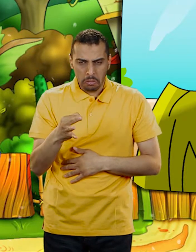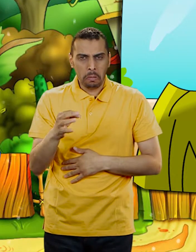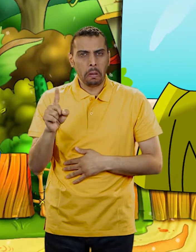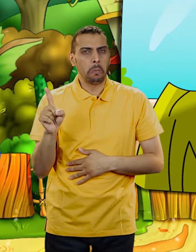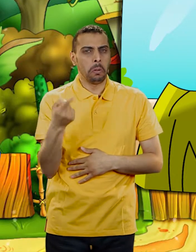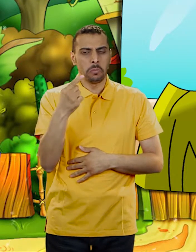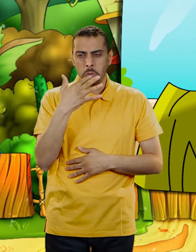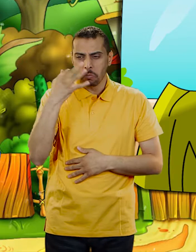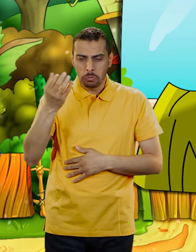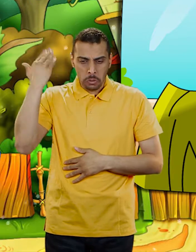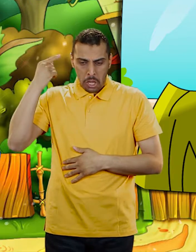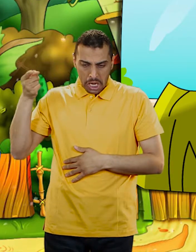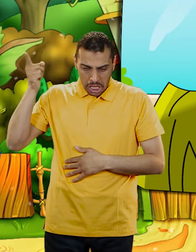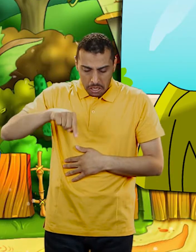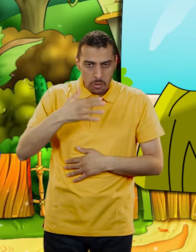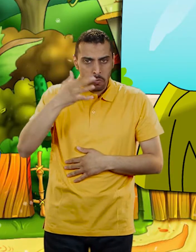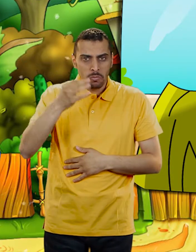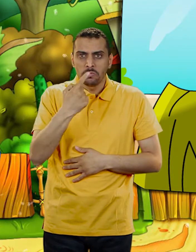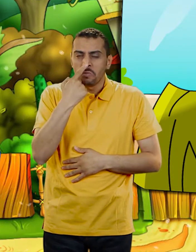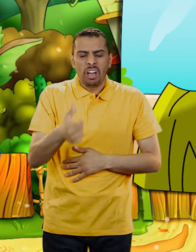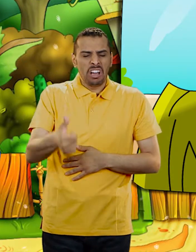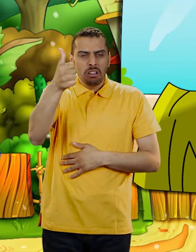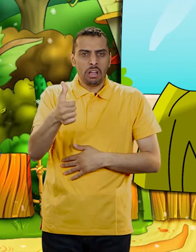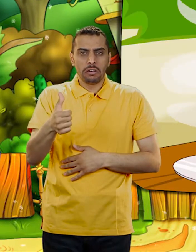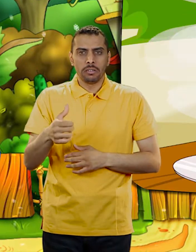ولا اطعم من هذه الرائحة